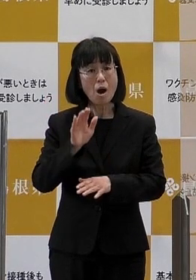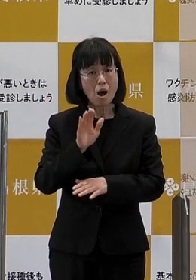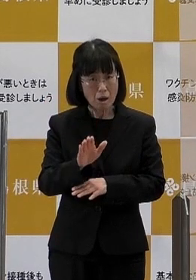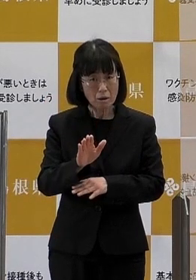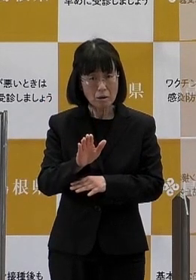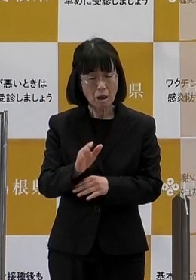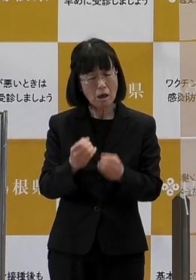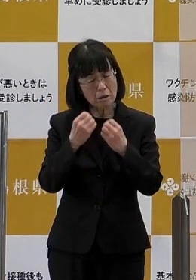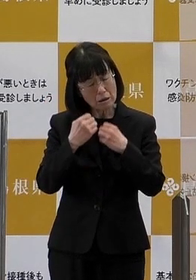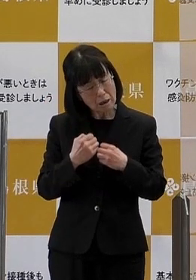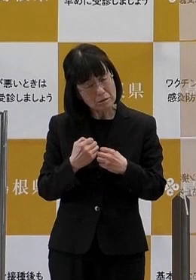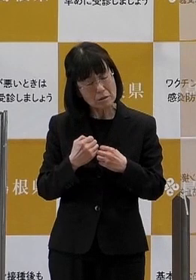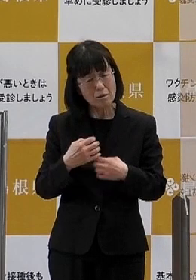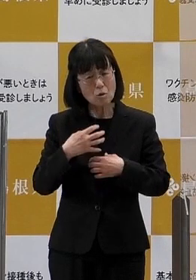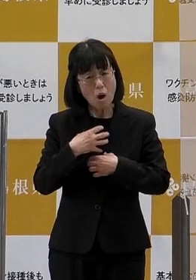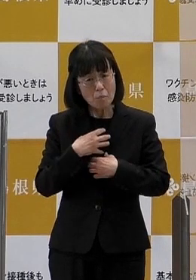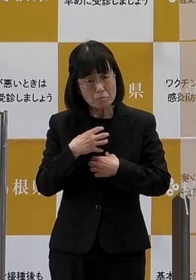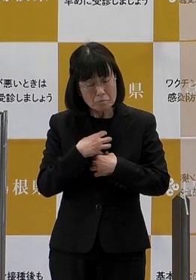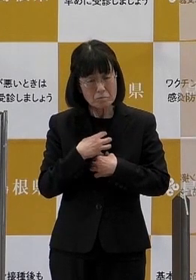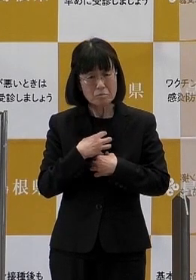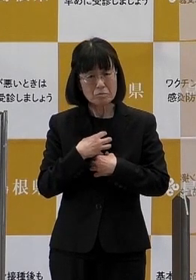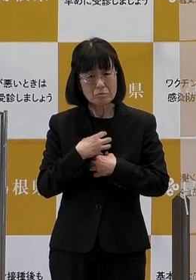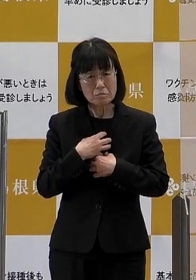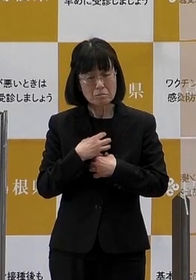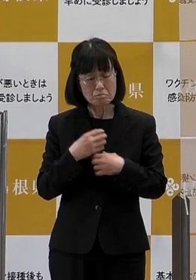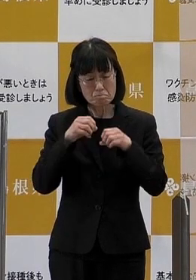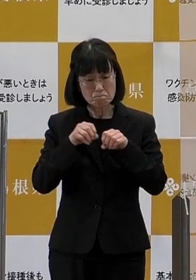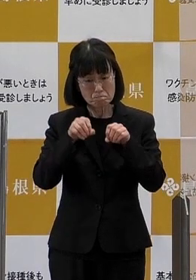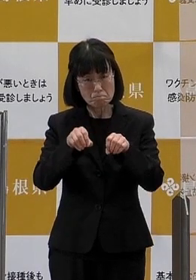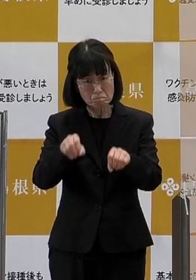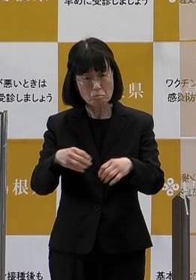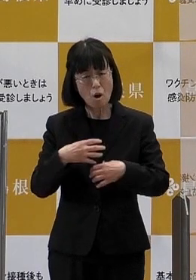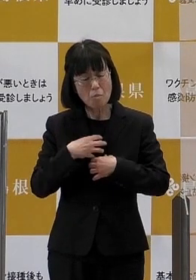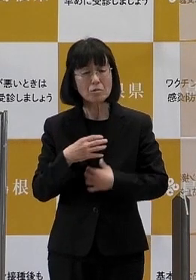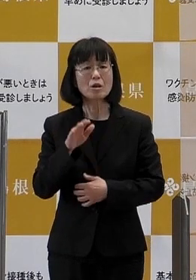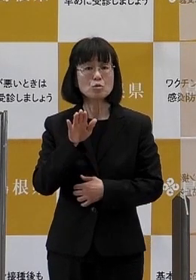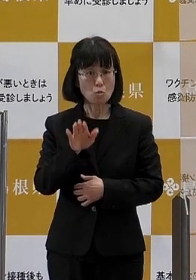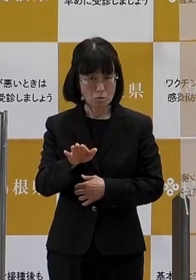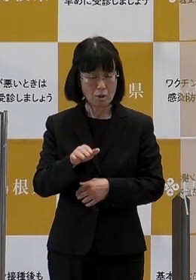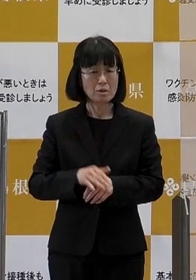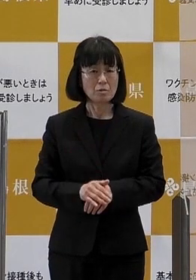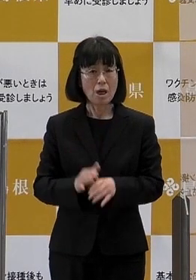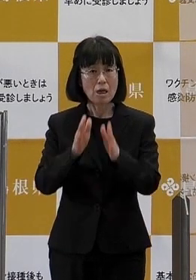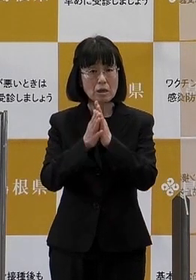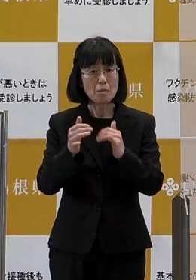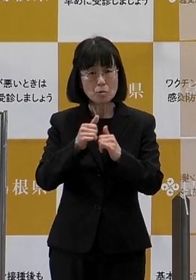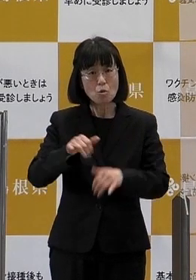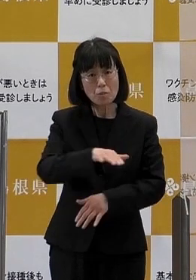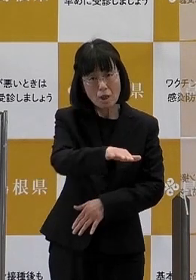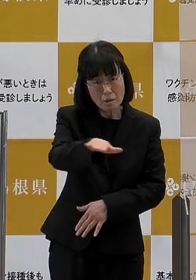リスクが今以上に高まる状況にあります。県民の皆様には